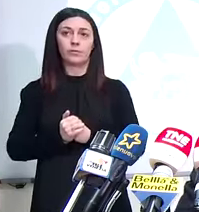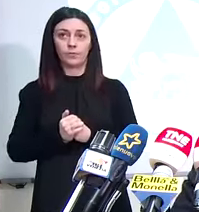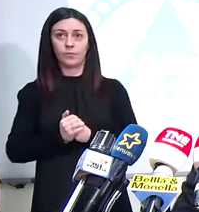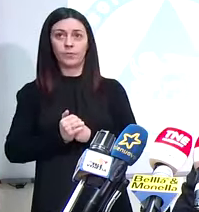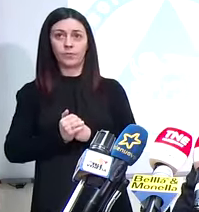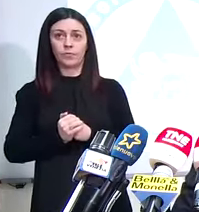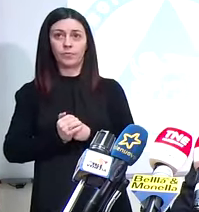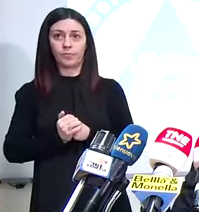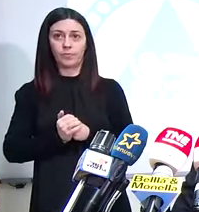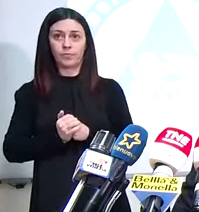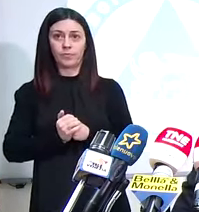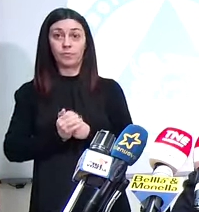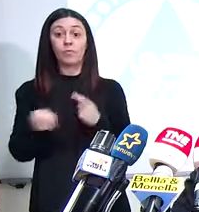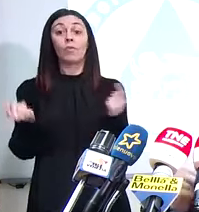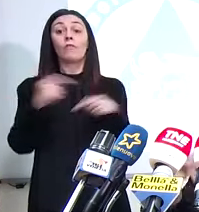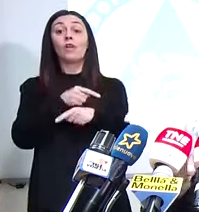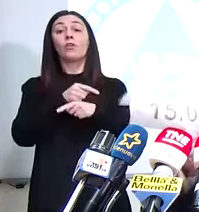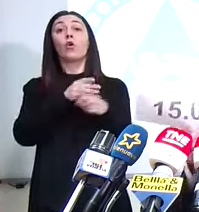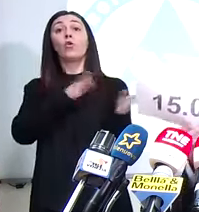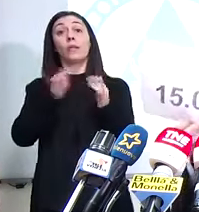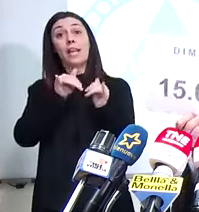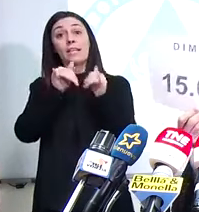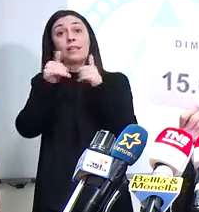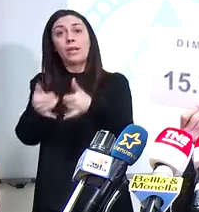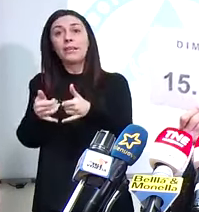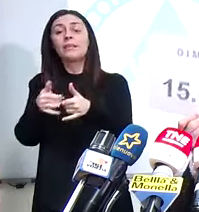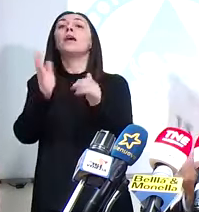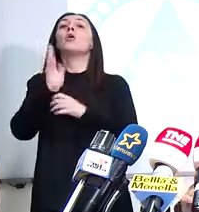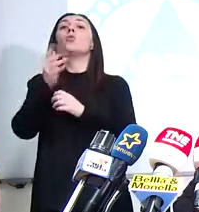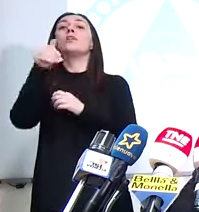e dimessi 15 1099